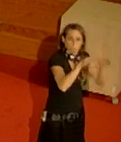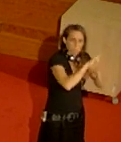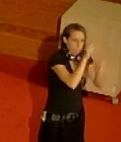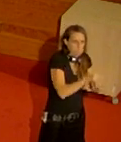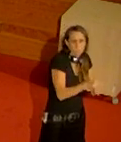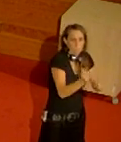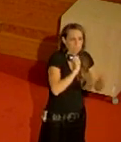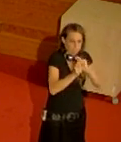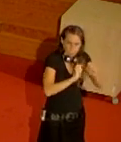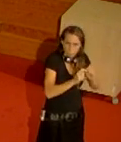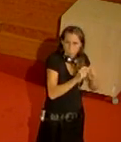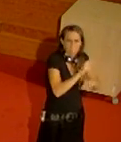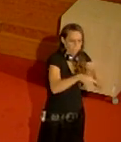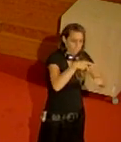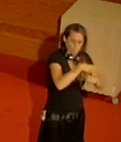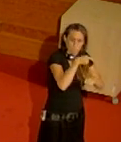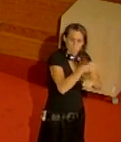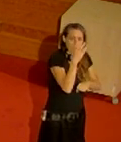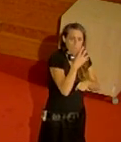2019 y 2020